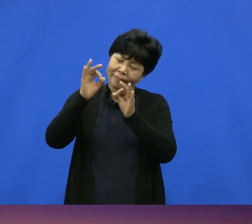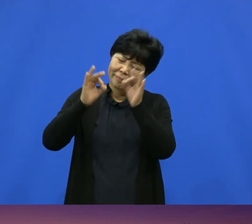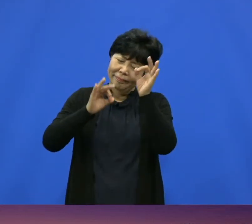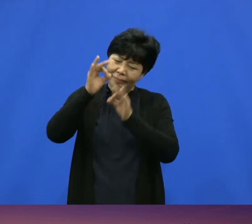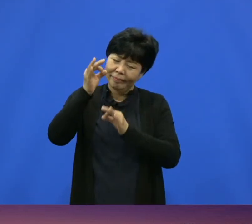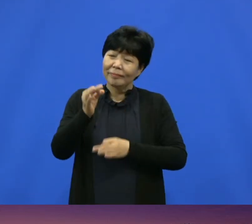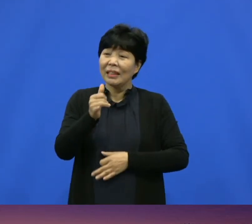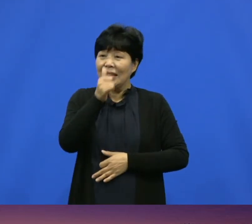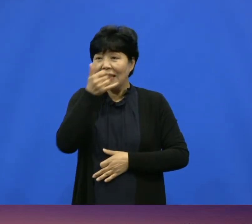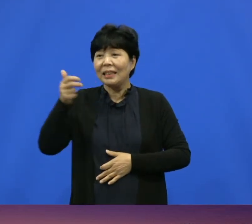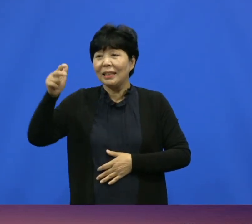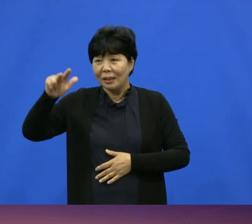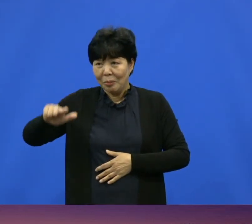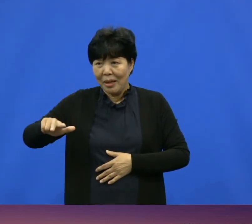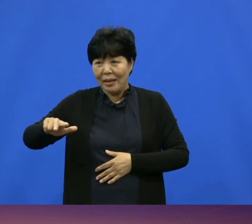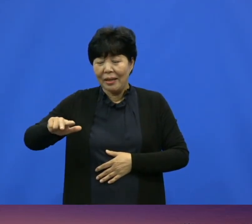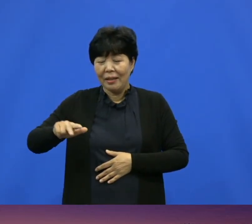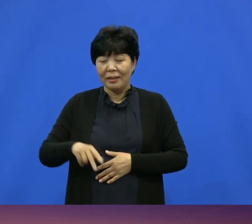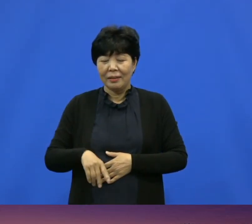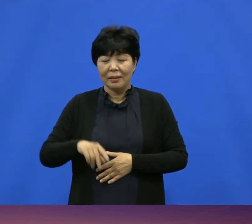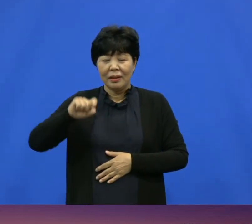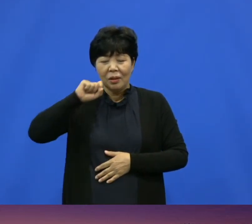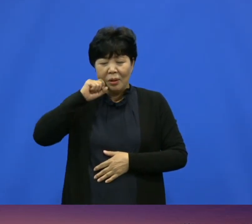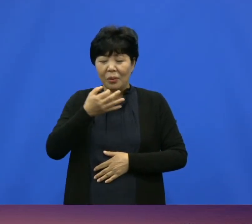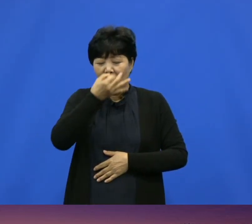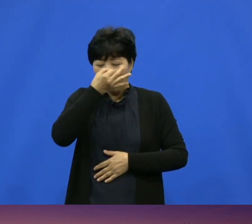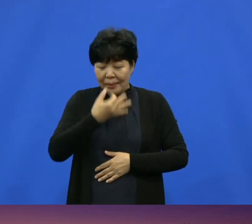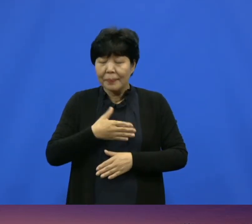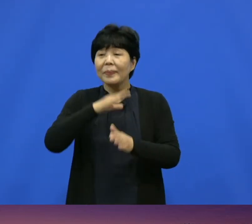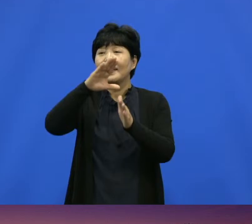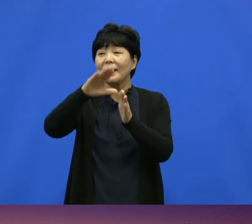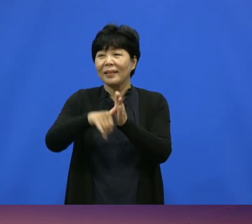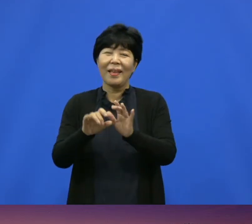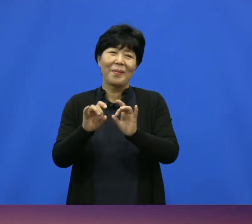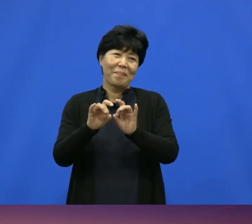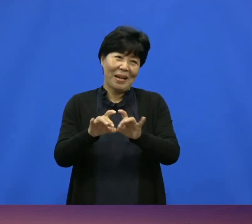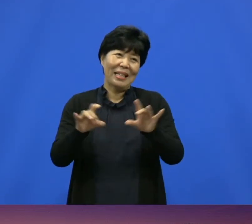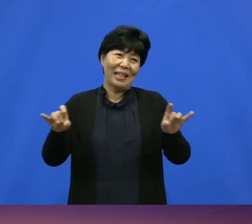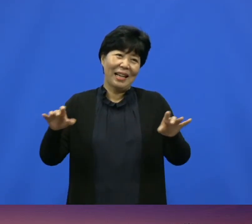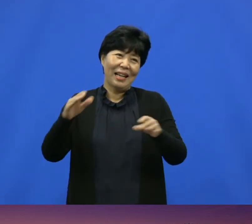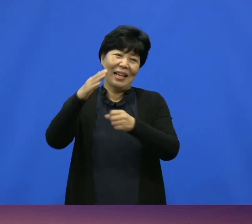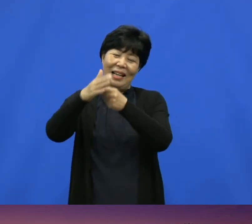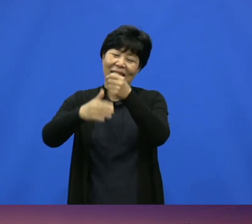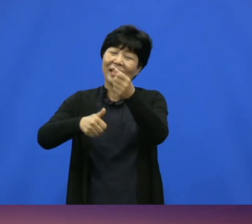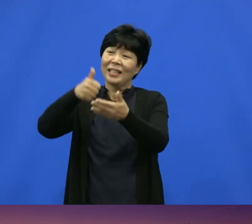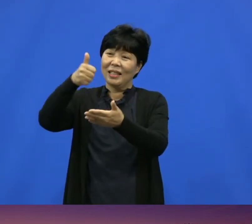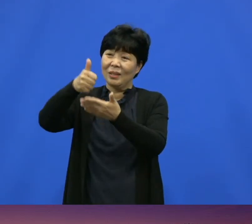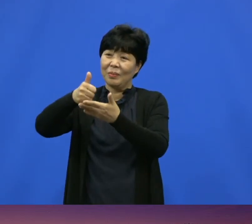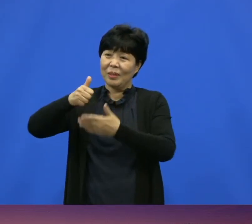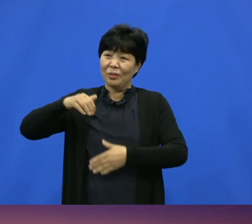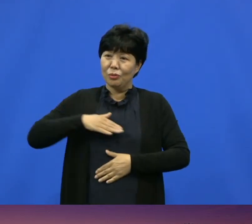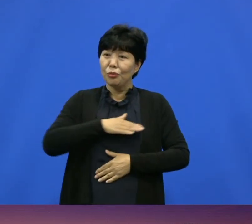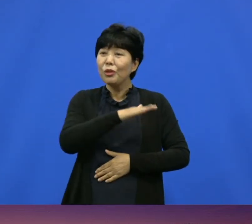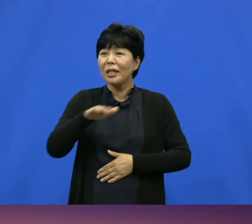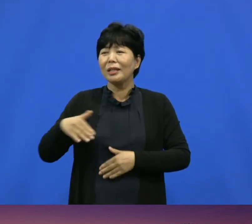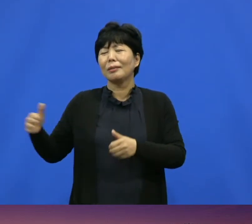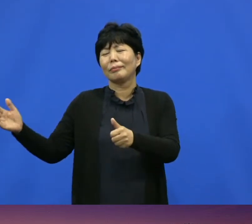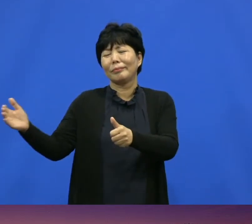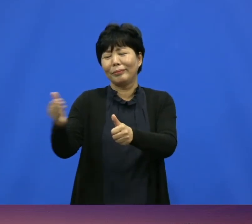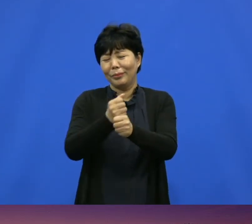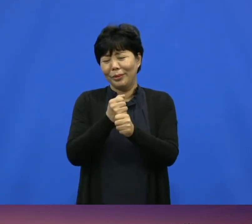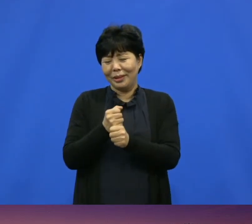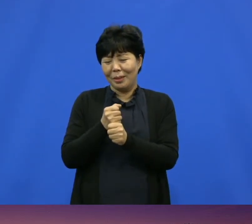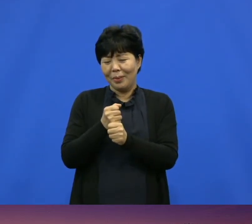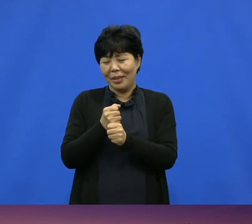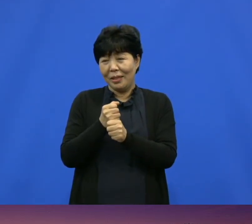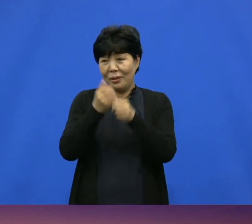위기의 순간마다 위급한 순간마다 하나님 우리를 붙들어 주셨기 때문에 오늘 이 자리에 있는 거예요. 모든 것이